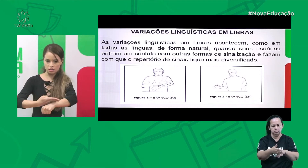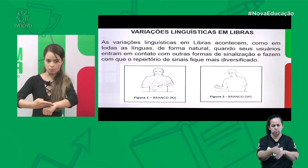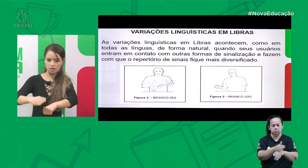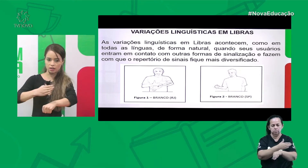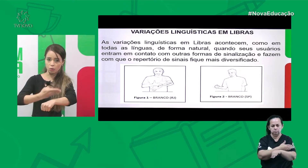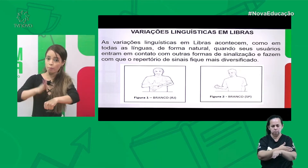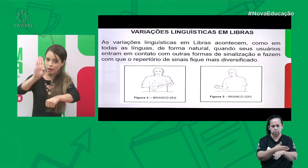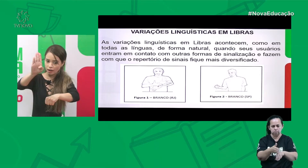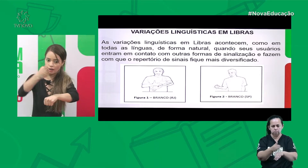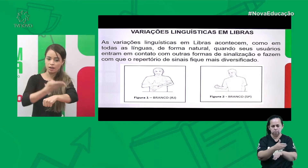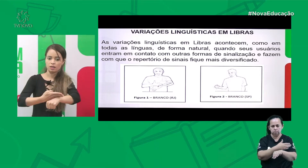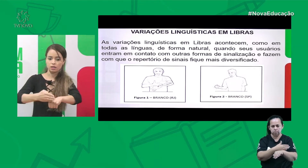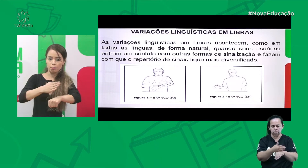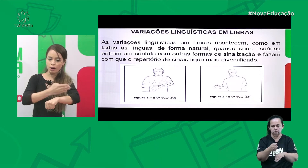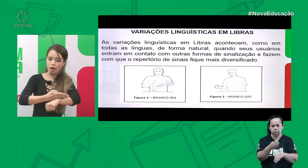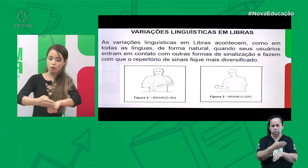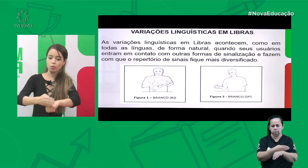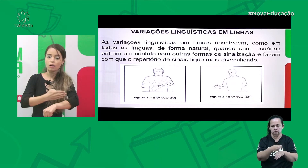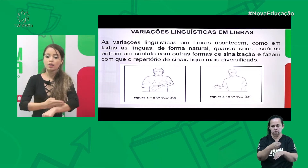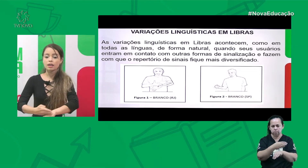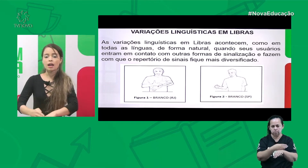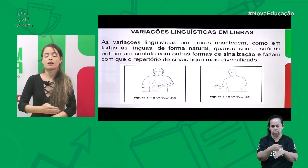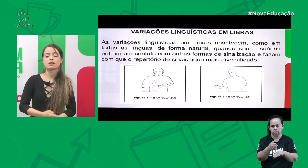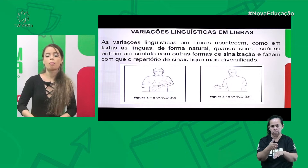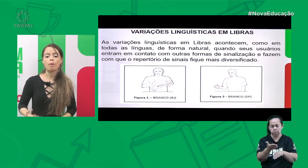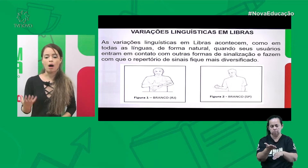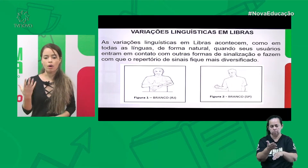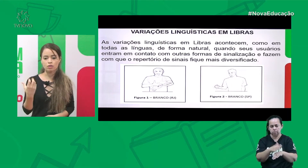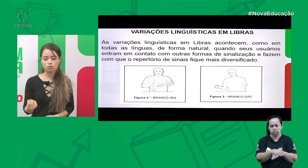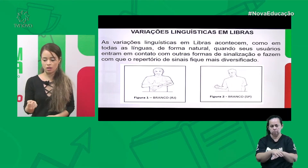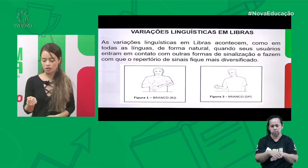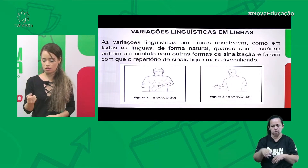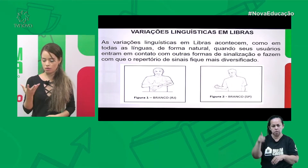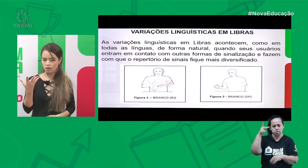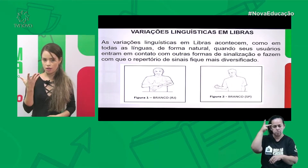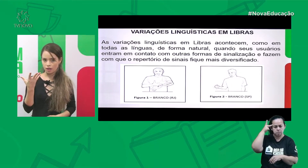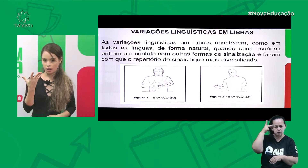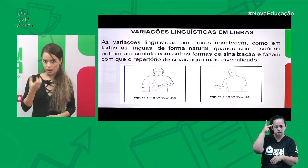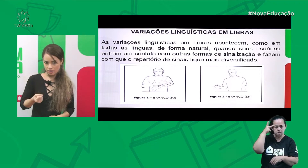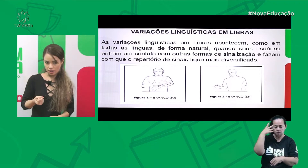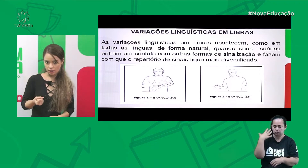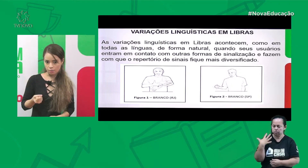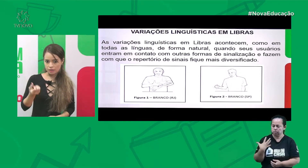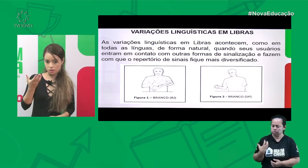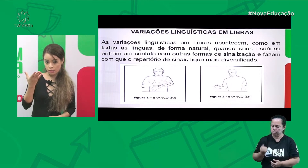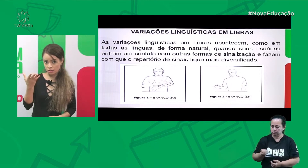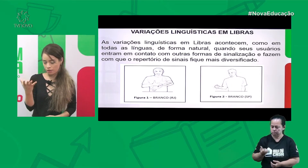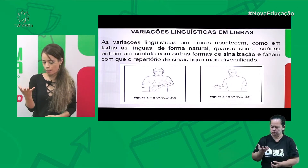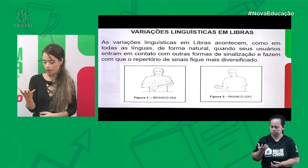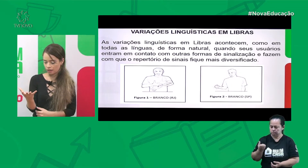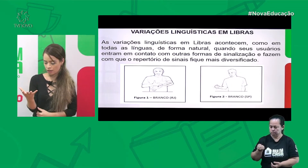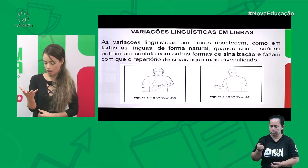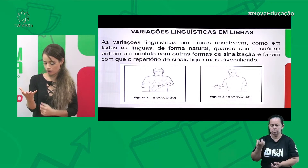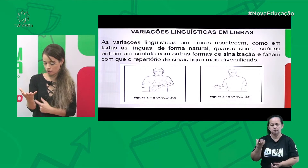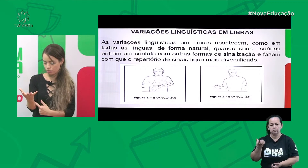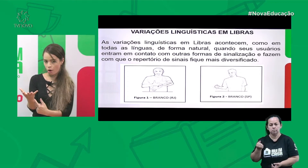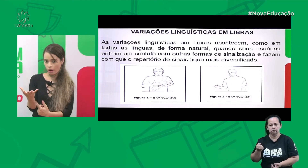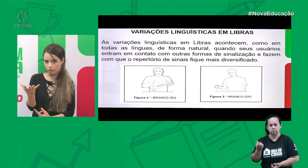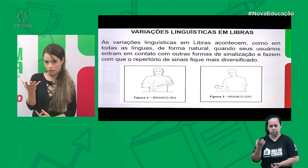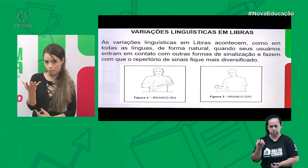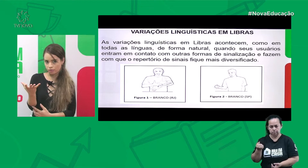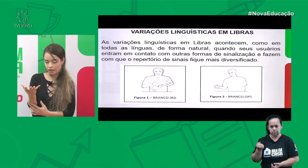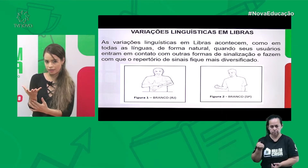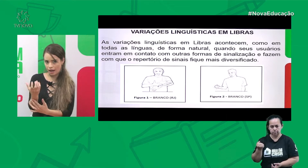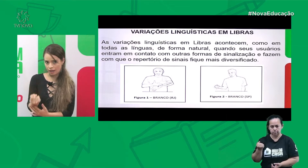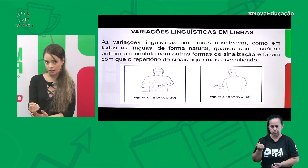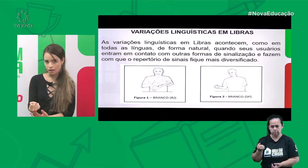nós utilizamos aqui o B de branco, e lá em São Paulo eles utilizam esse aqui, mais especificamente no formato